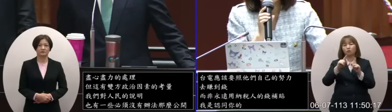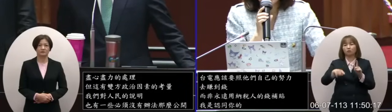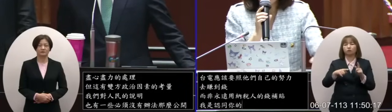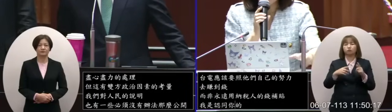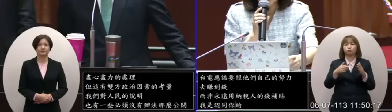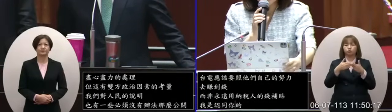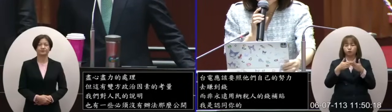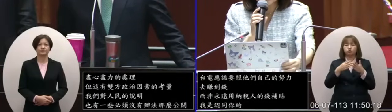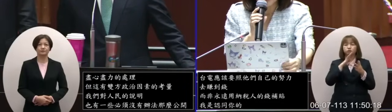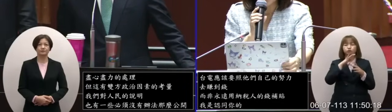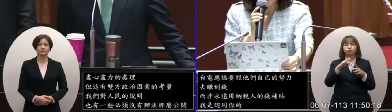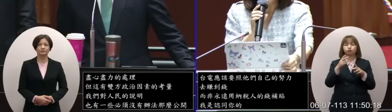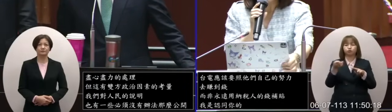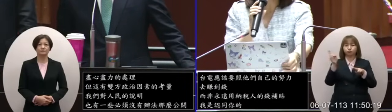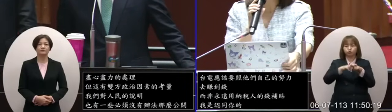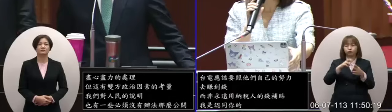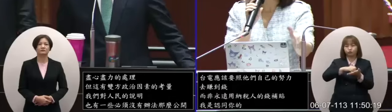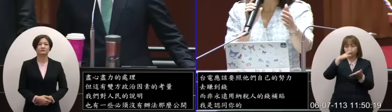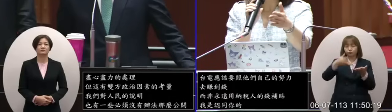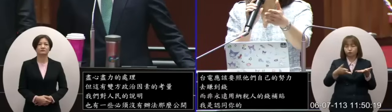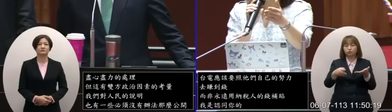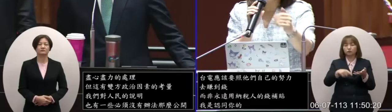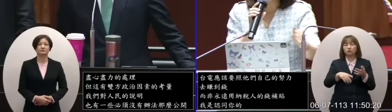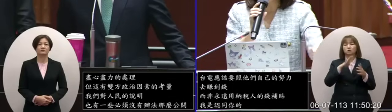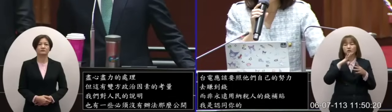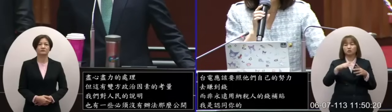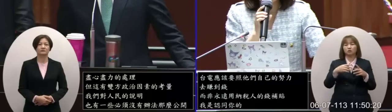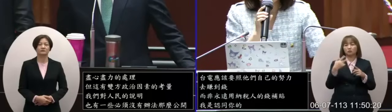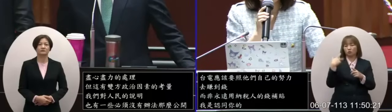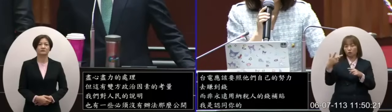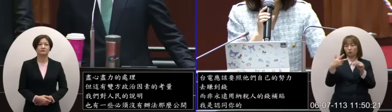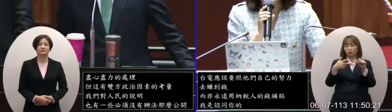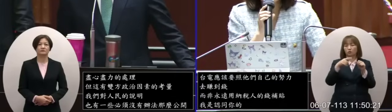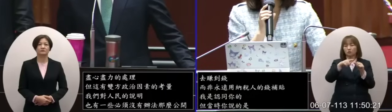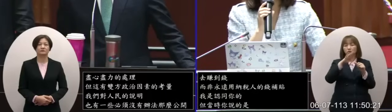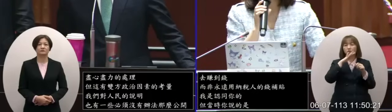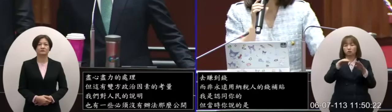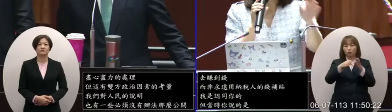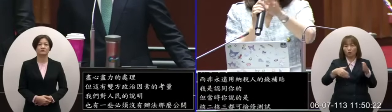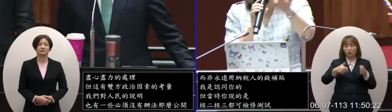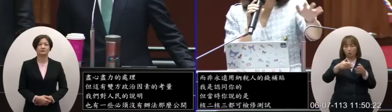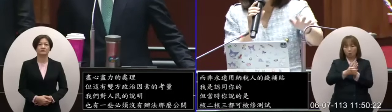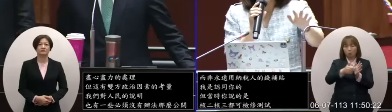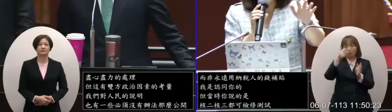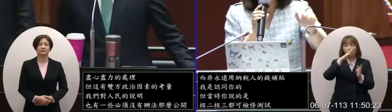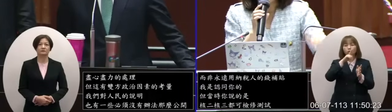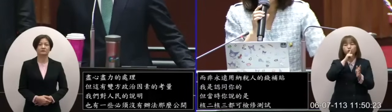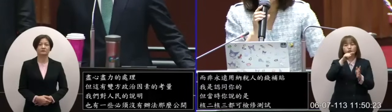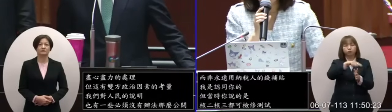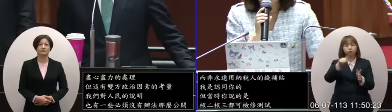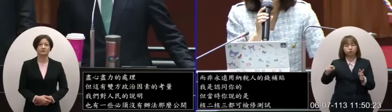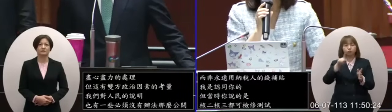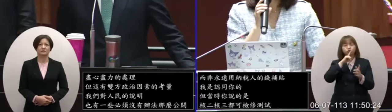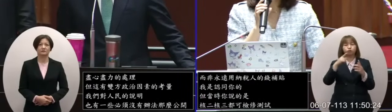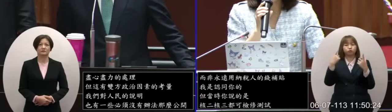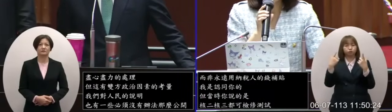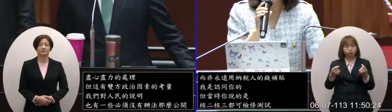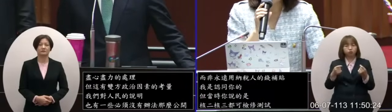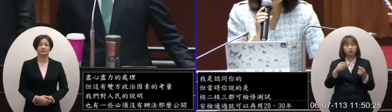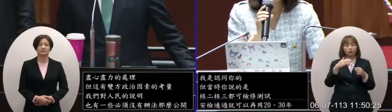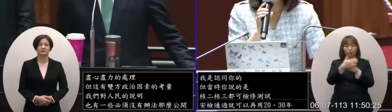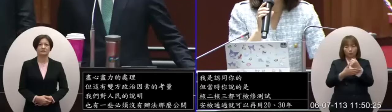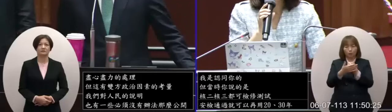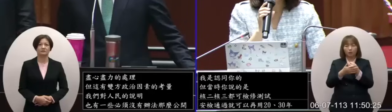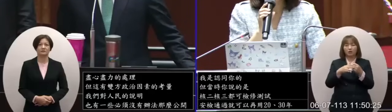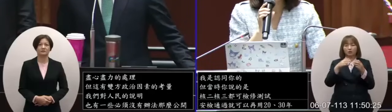们还是一样非核家园。今天上午卓部长有被问到这个问题，你也说你们两边说法没有不同，会确